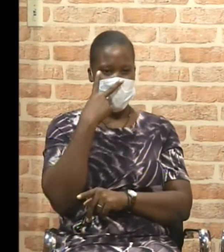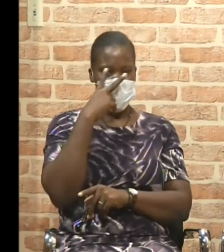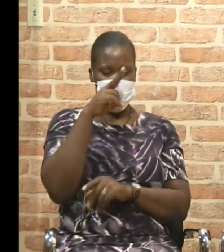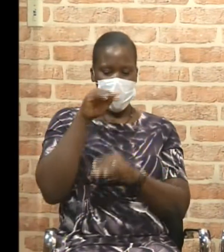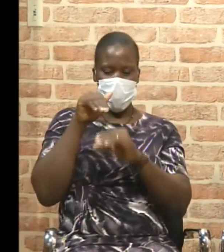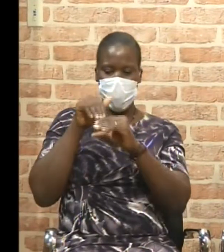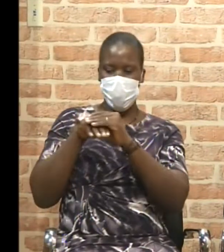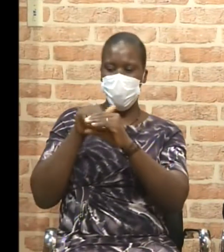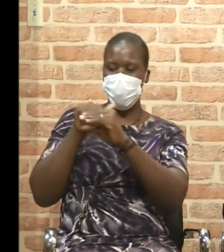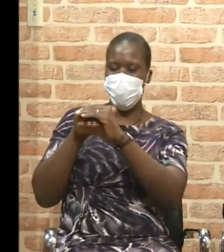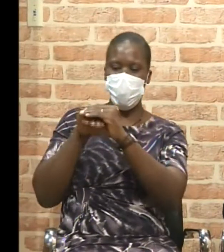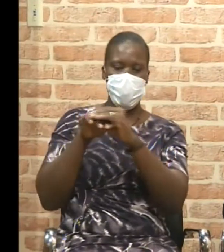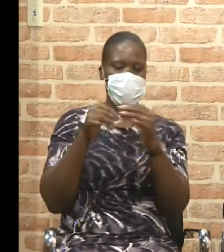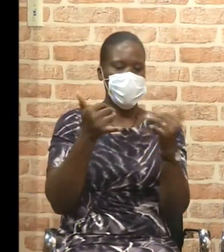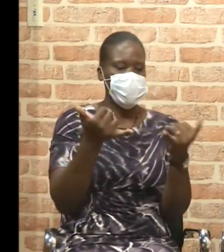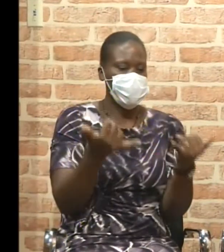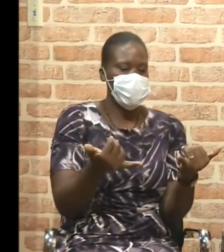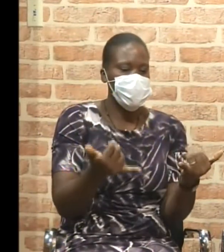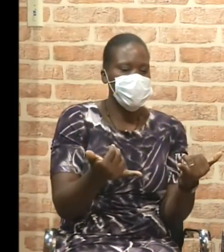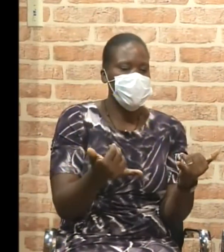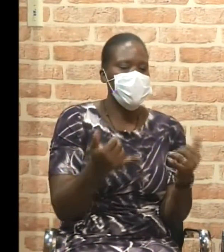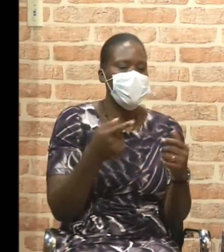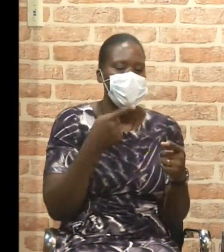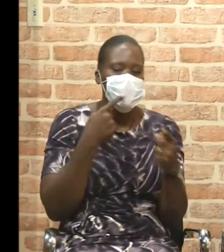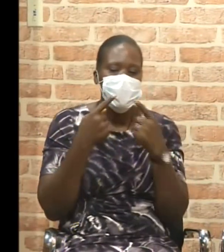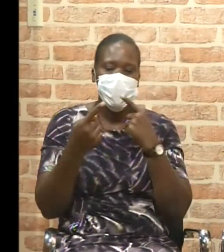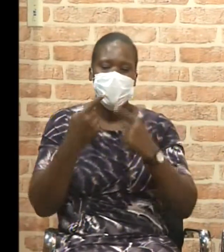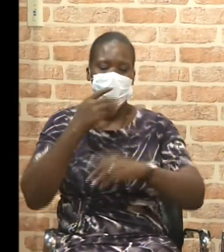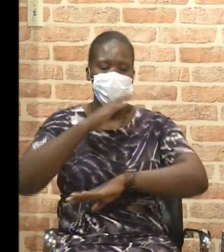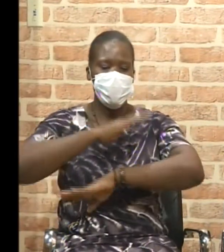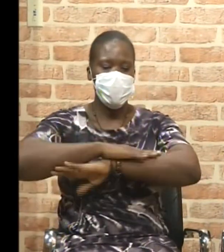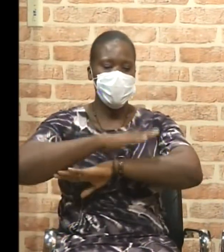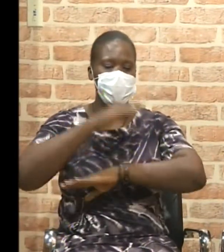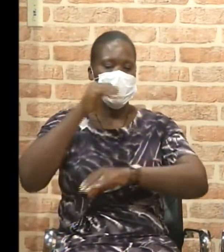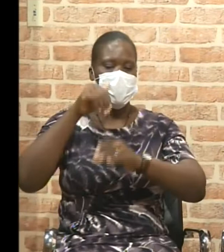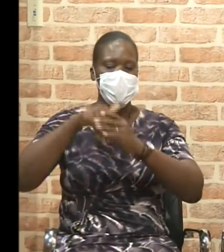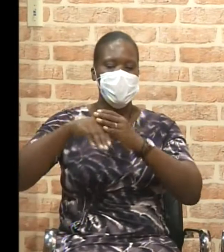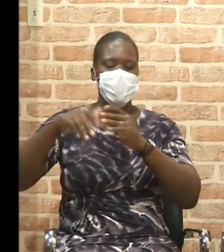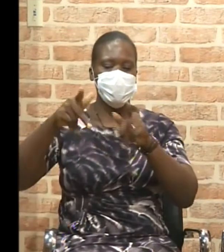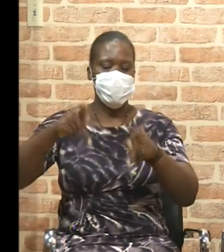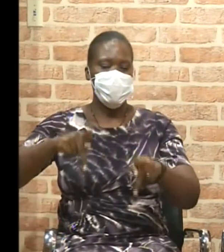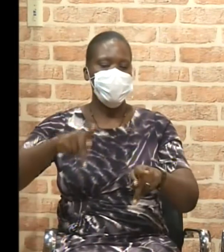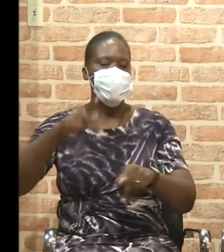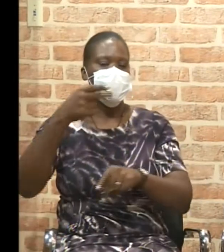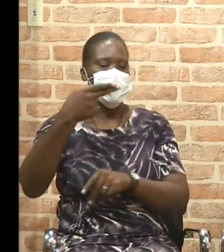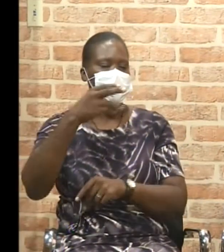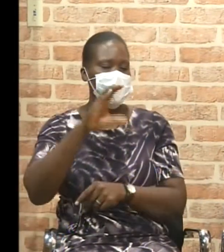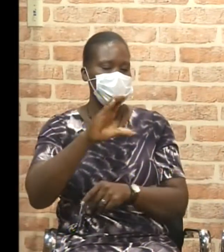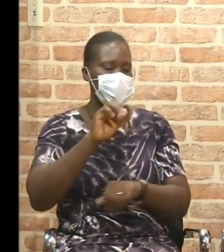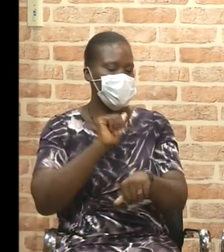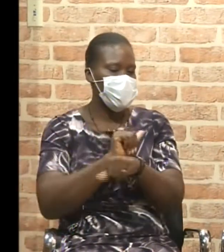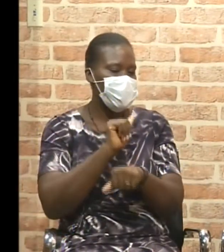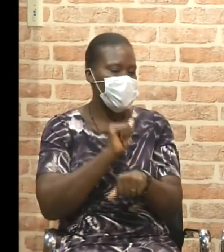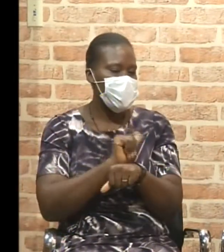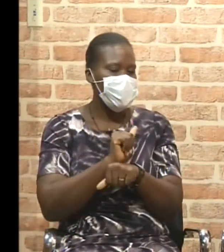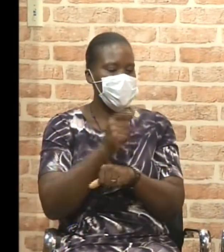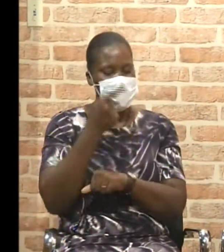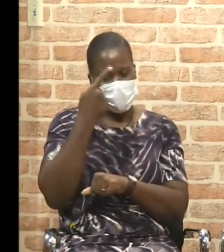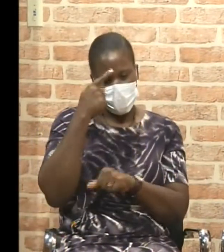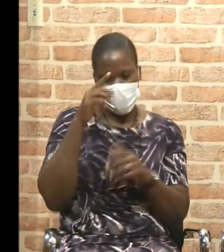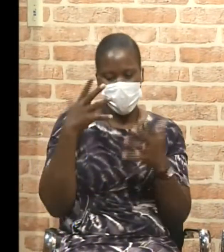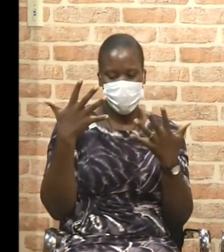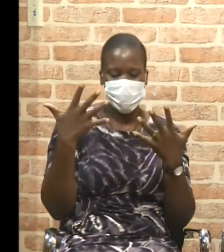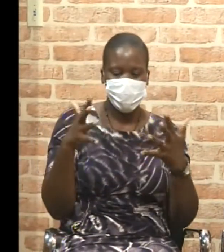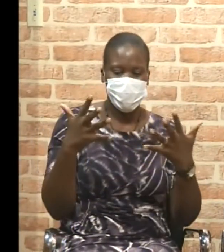Et je dis à la, moi, je vais parler de bureau intégration des handicapés. Or, nous-mêmes, nous travaillons pour nous. Si nous avons finalisé